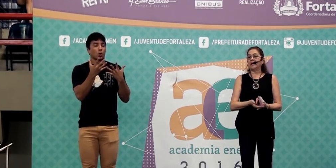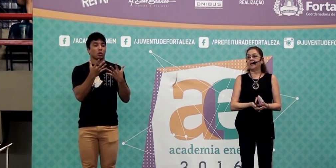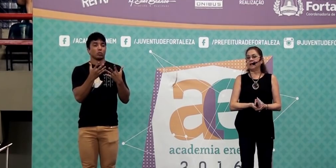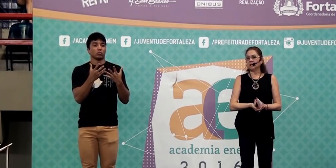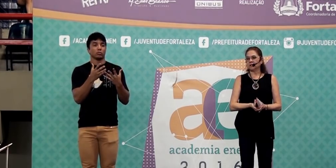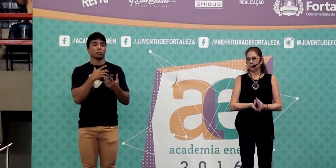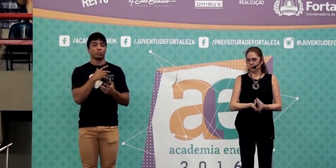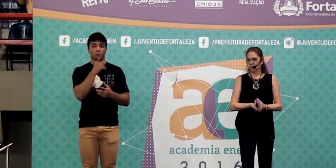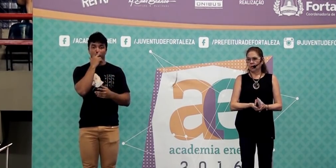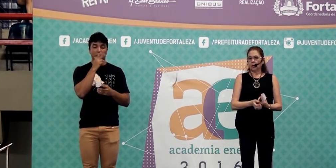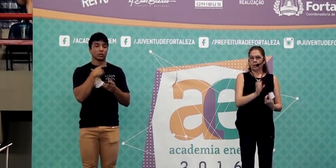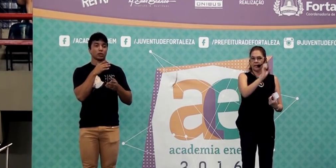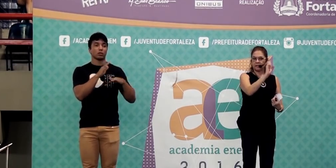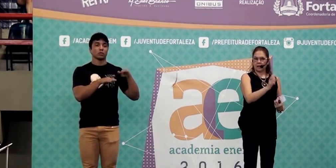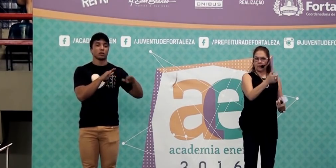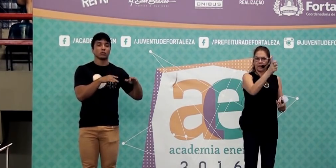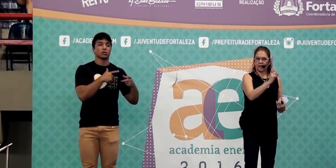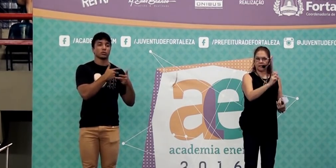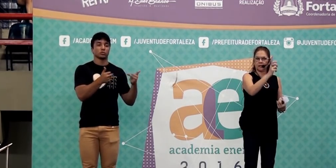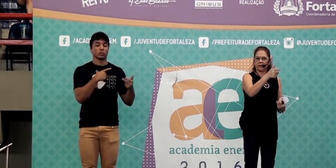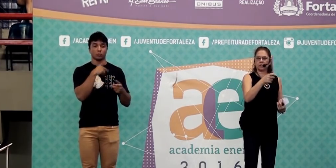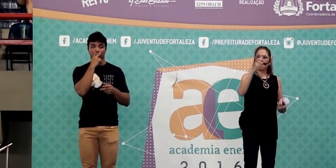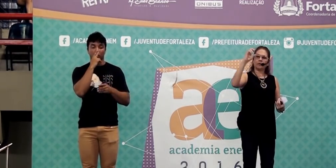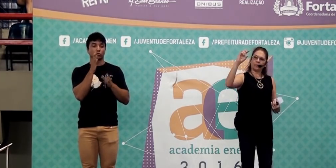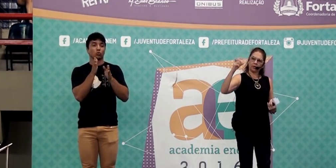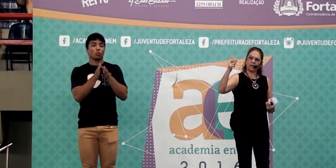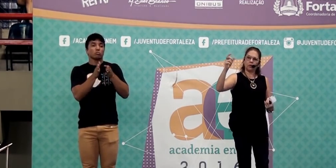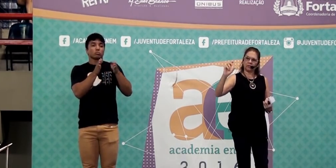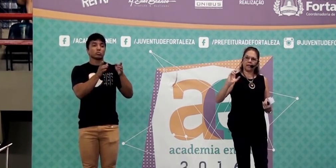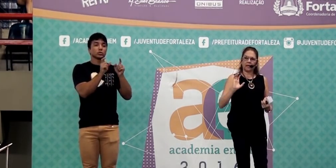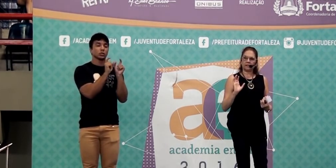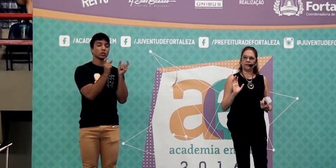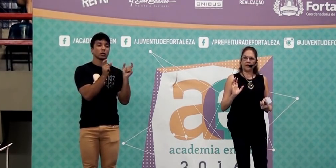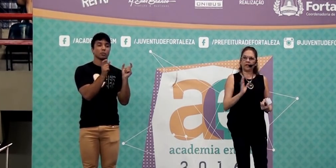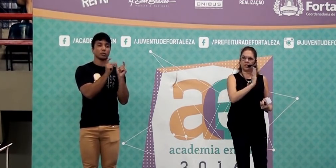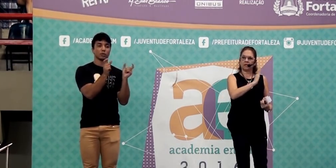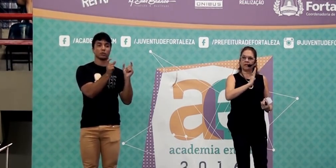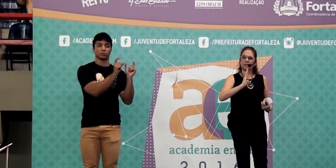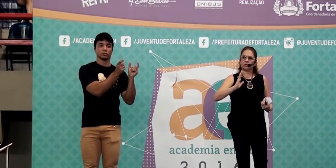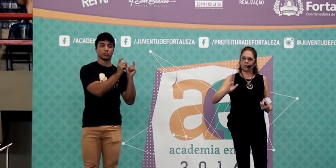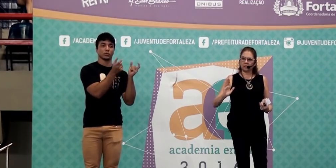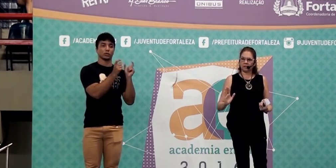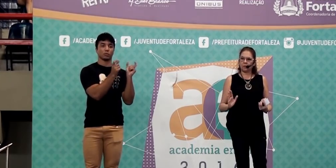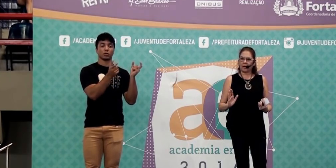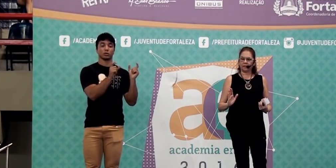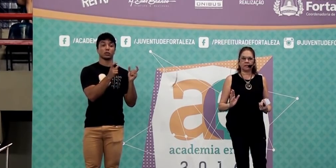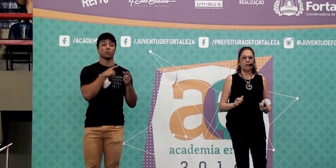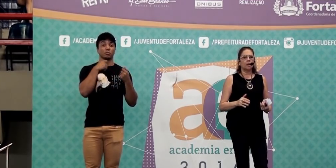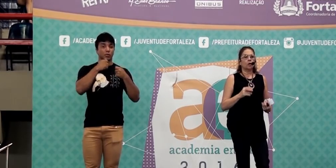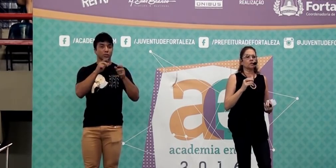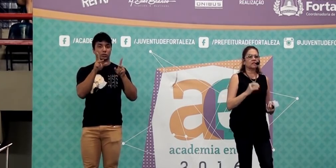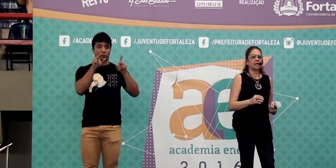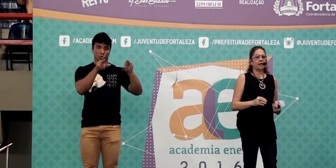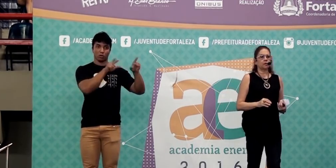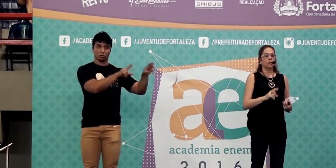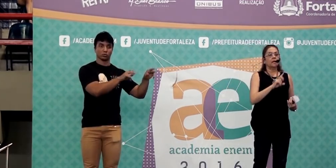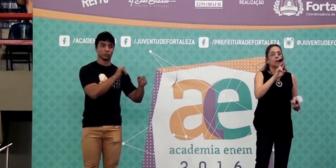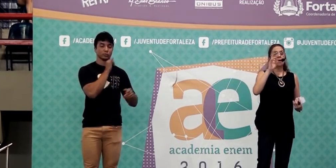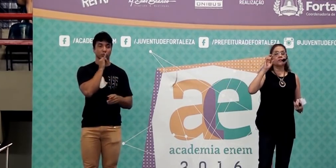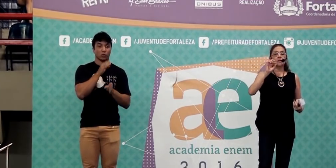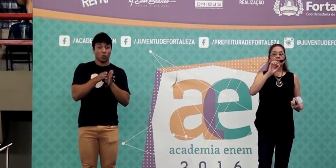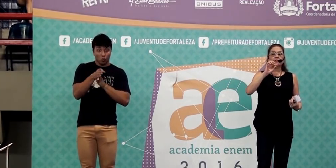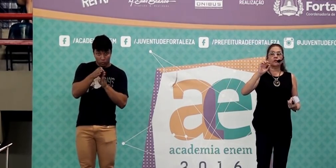errar paralelismo. Começar com a classe gramatical e botar outra classe diferente, que tem que ser todas iguais.